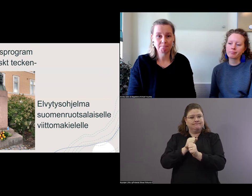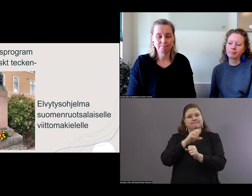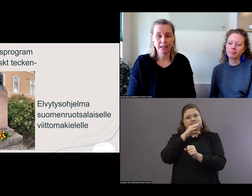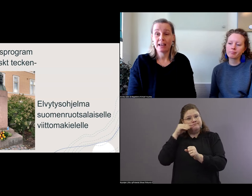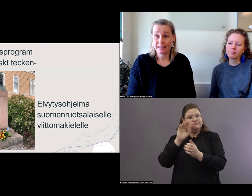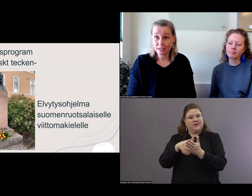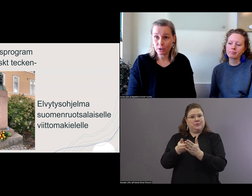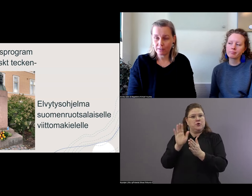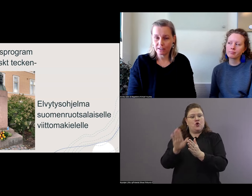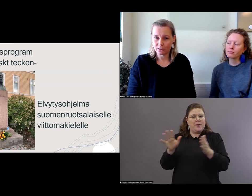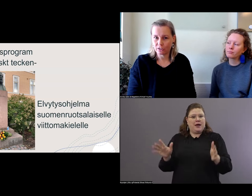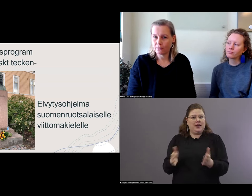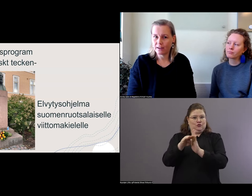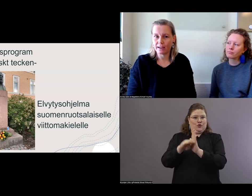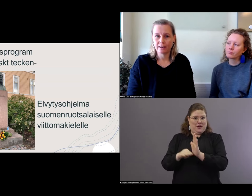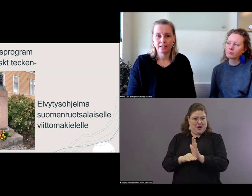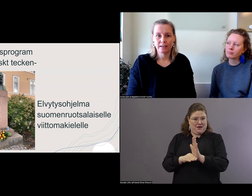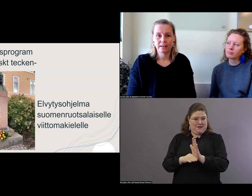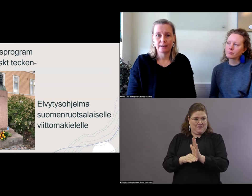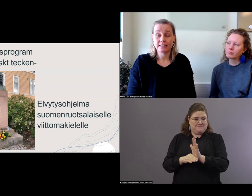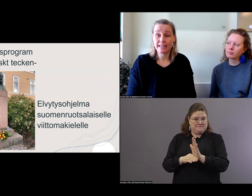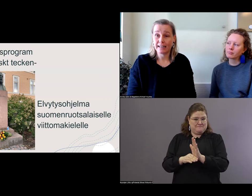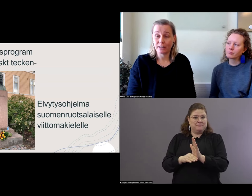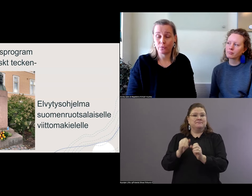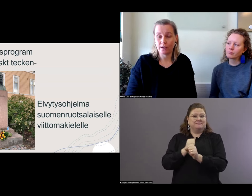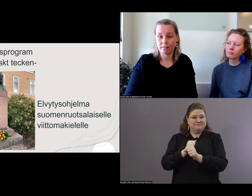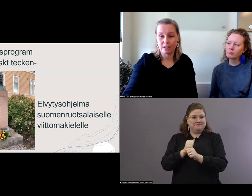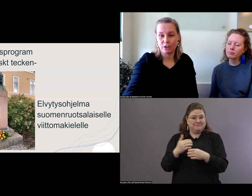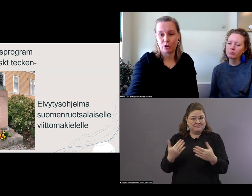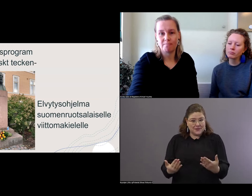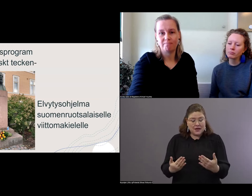viittomakielelle. Eli seuraavaksi katsotaan vähän siihen liittyviä asioita.